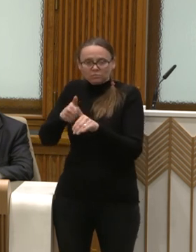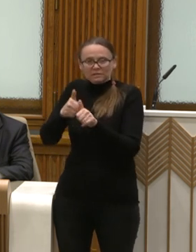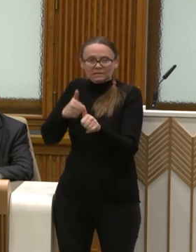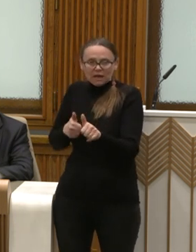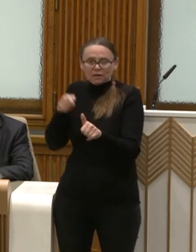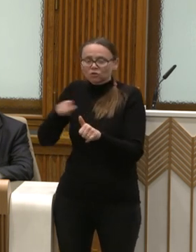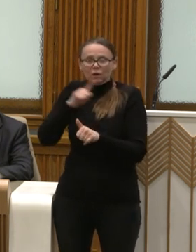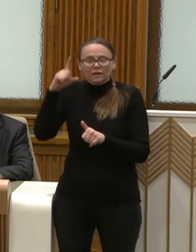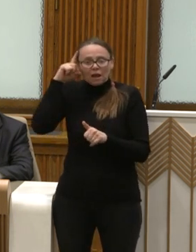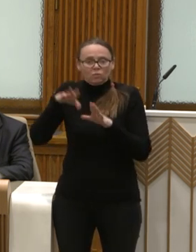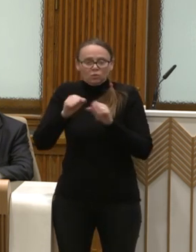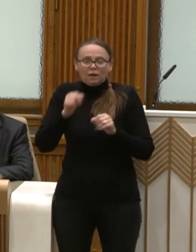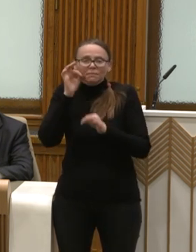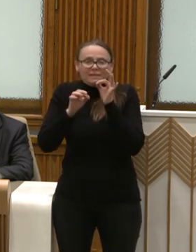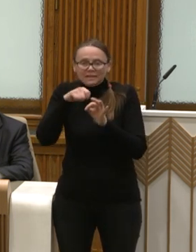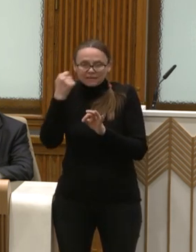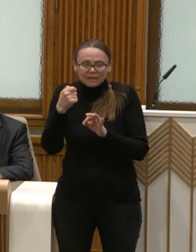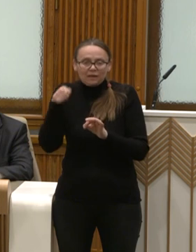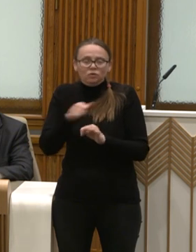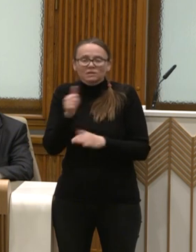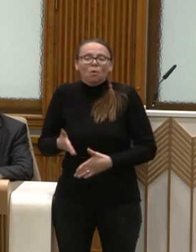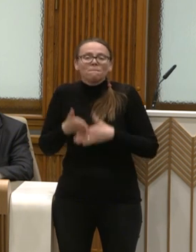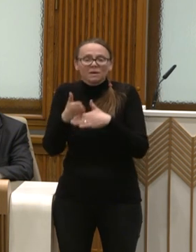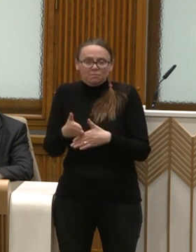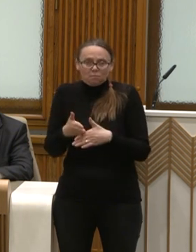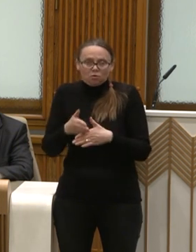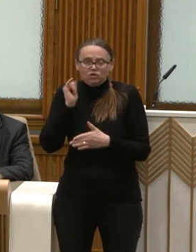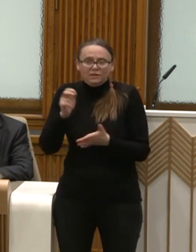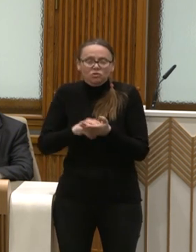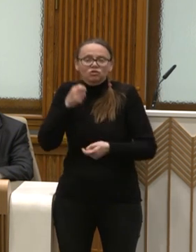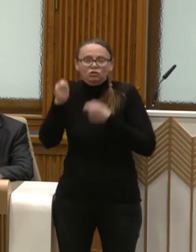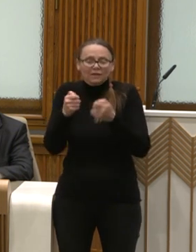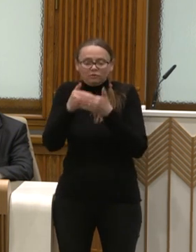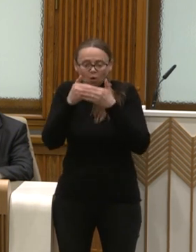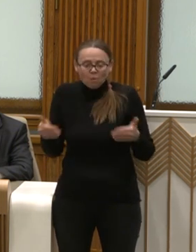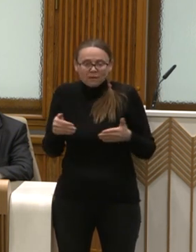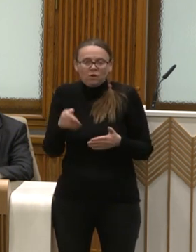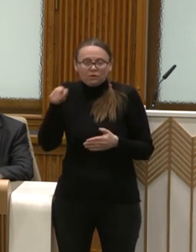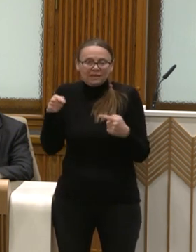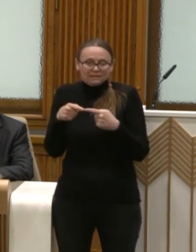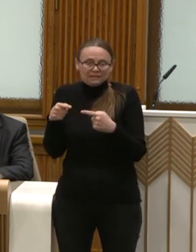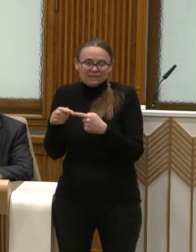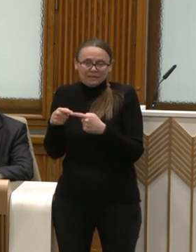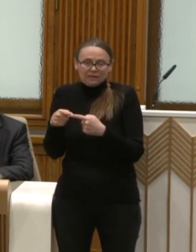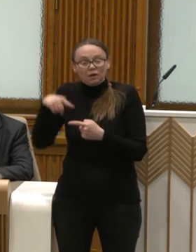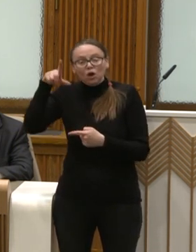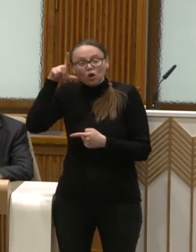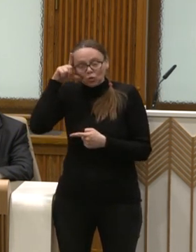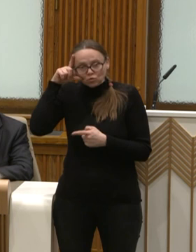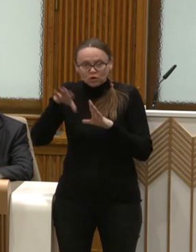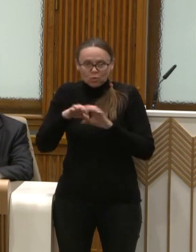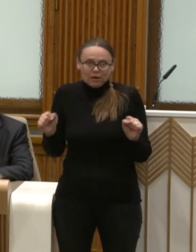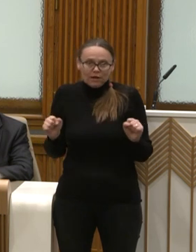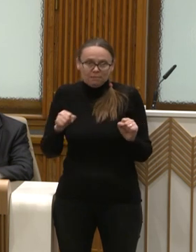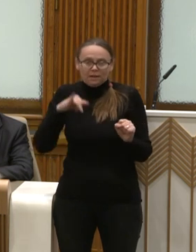ni testiranje, testiranje je pripomoček za to, da se pač še dodatno omejijo ti stiki. Ne, ključen